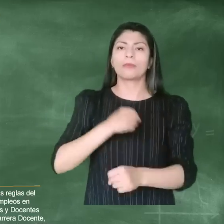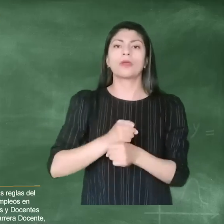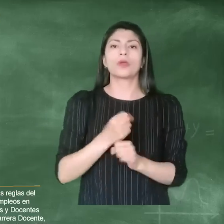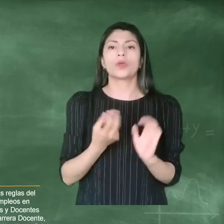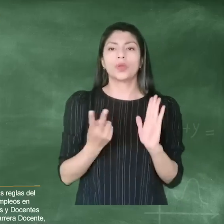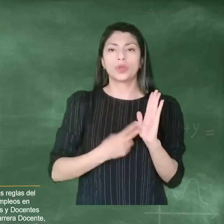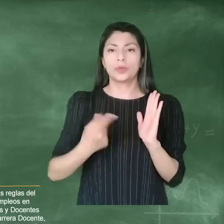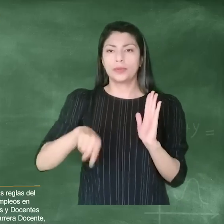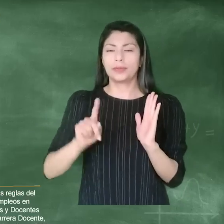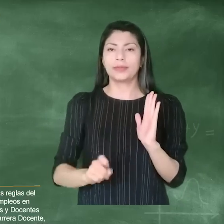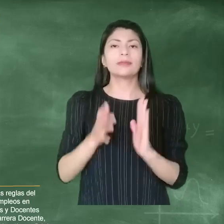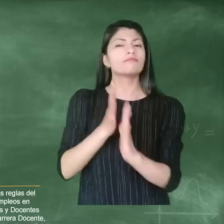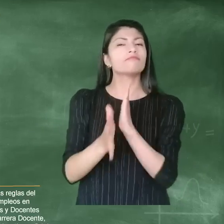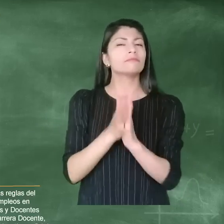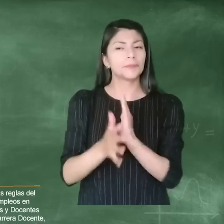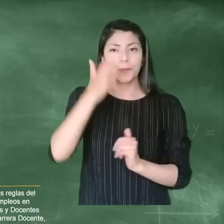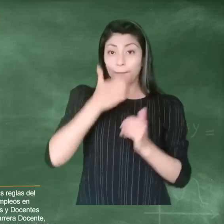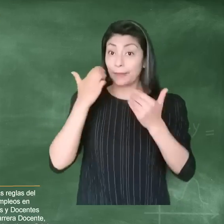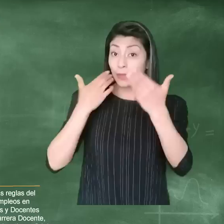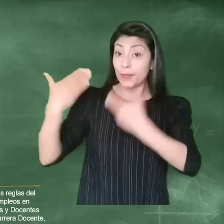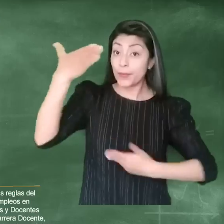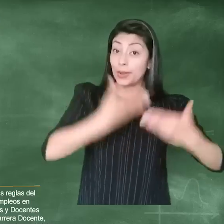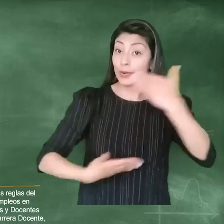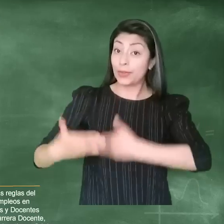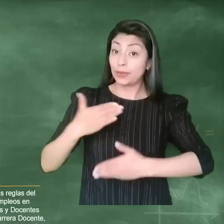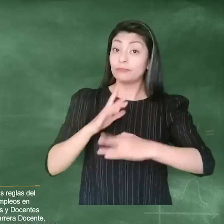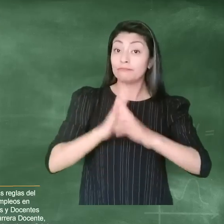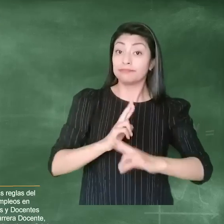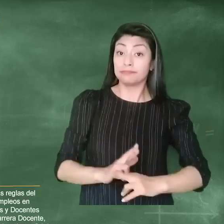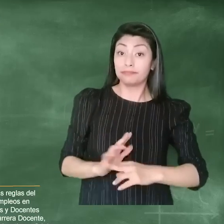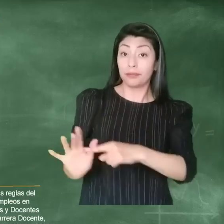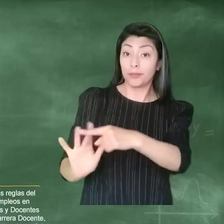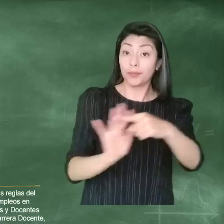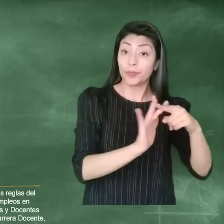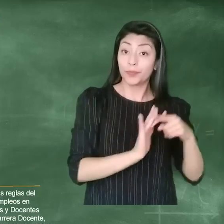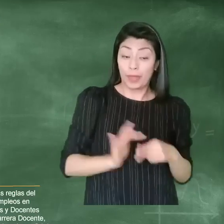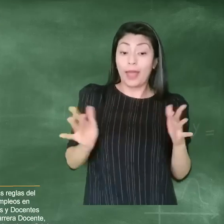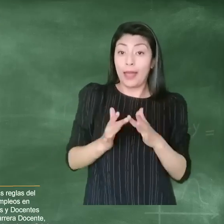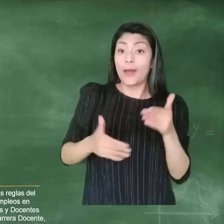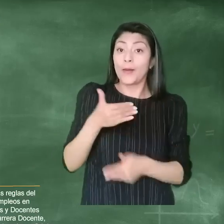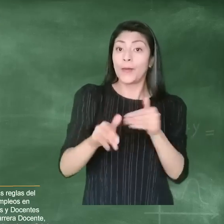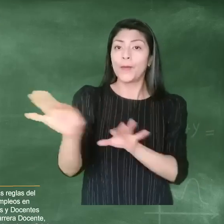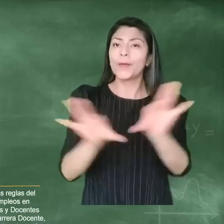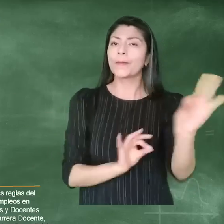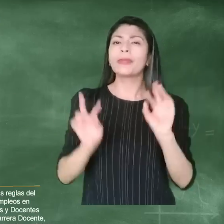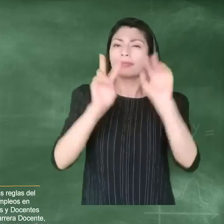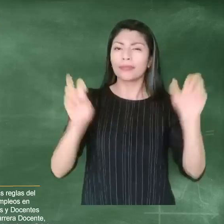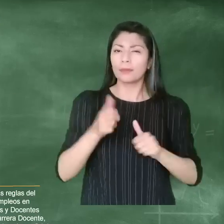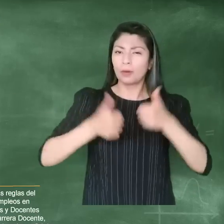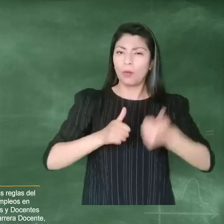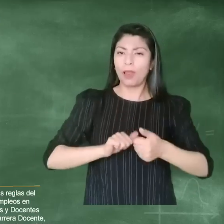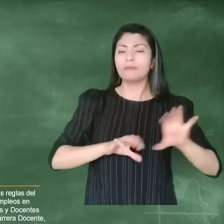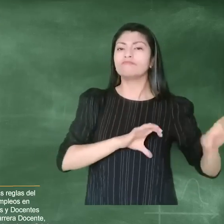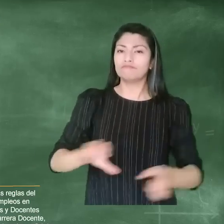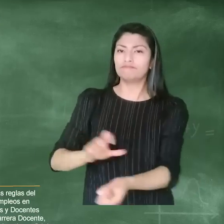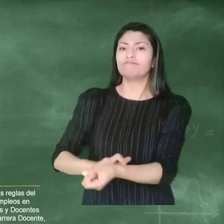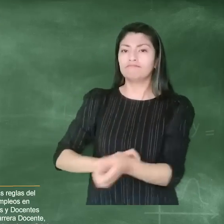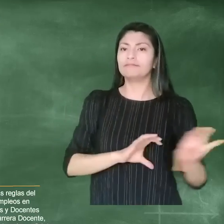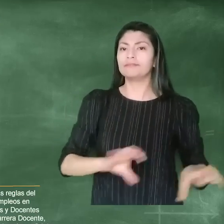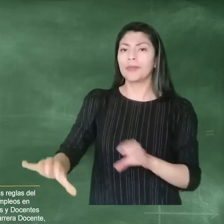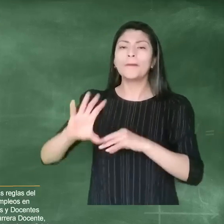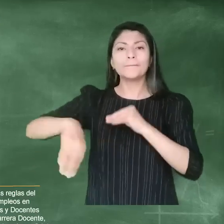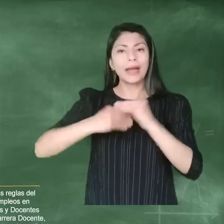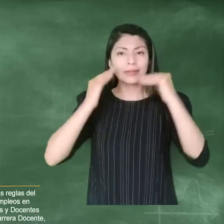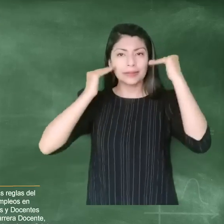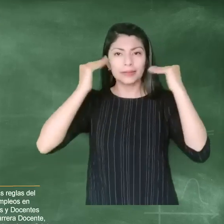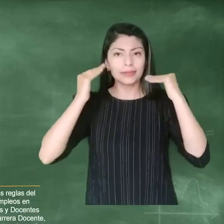Reglamentario 915 de 2016. Las pruebas a aplicar en el presente proceso de selección son las de aptitudes